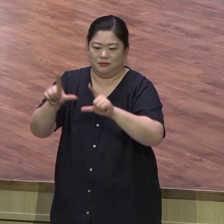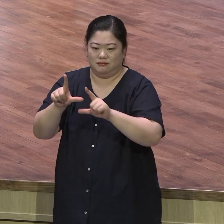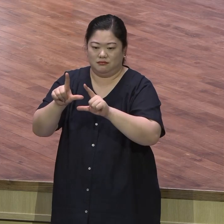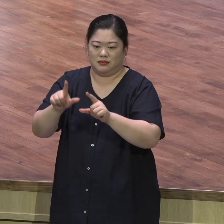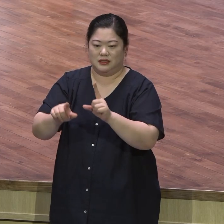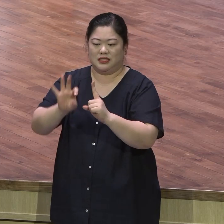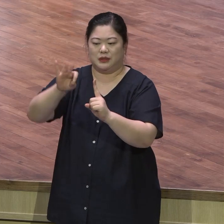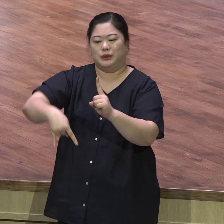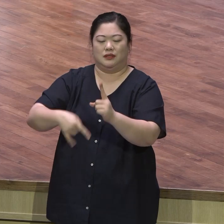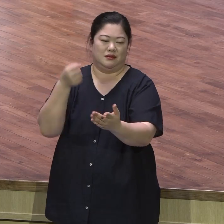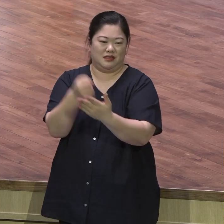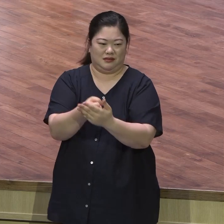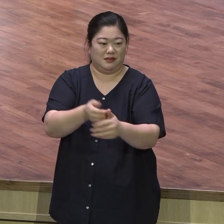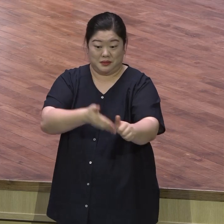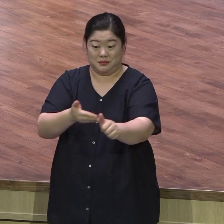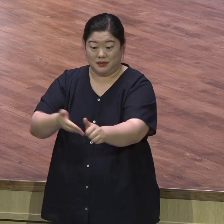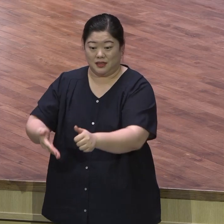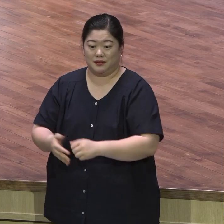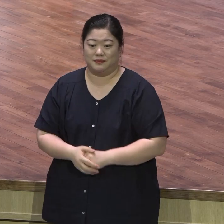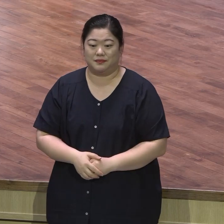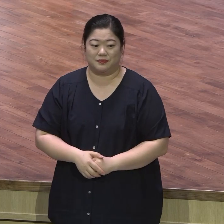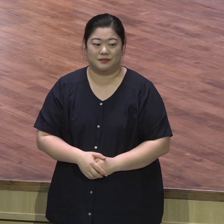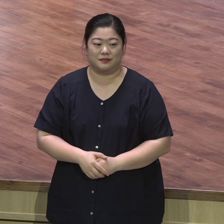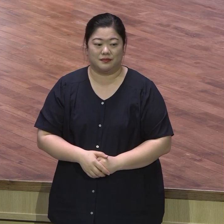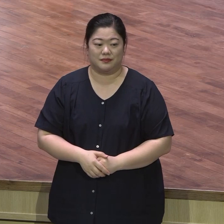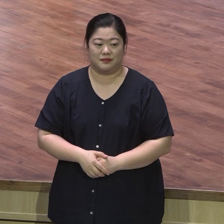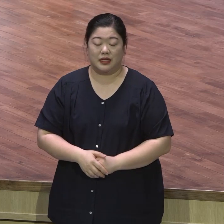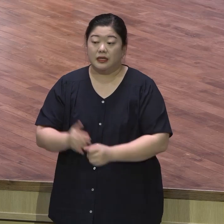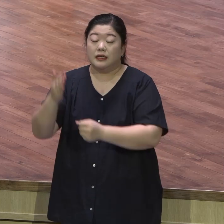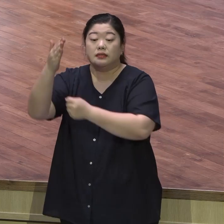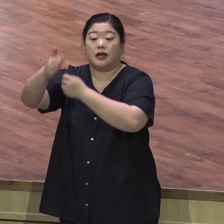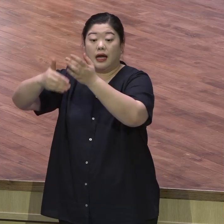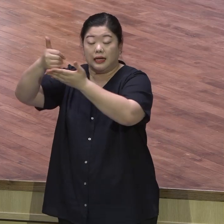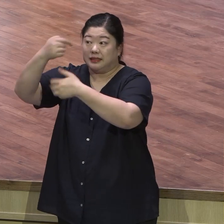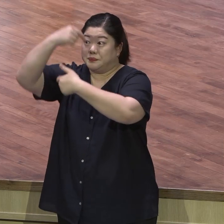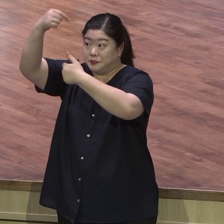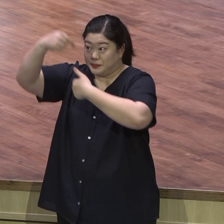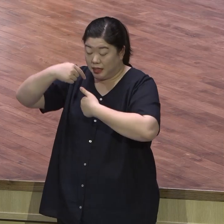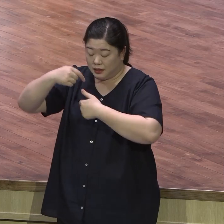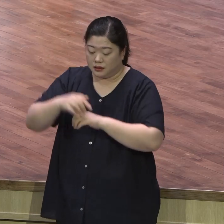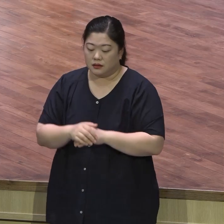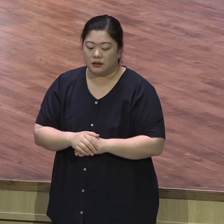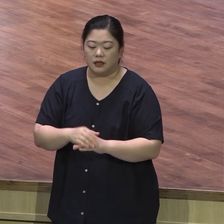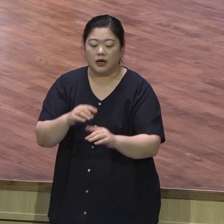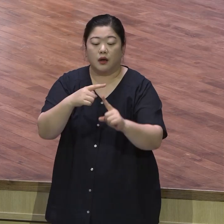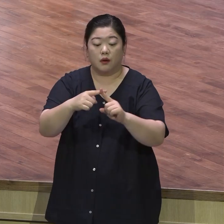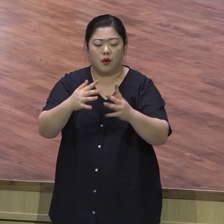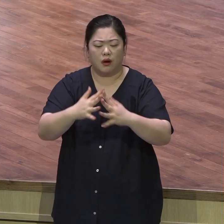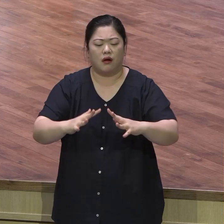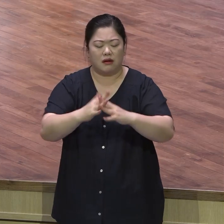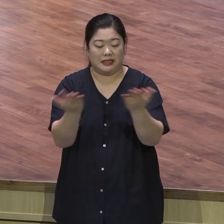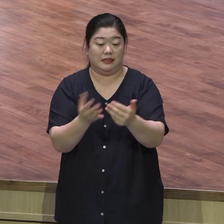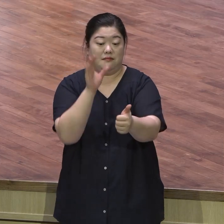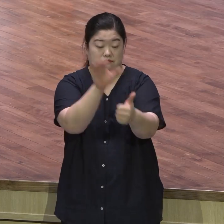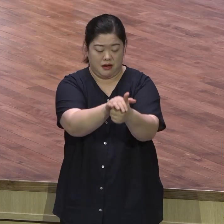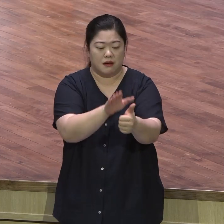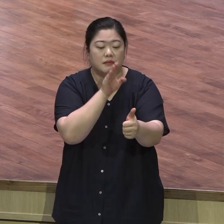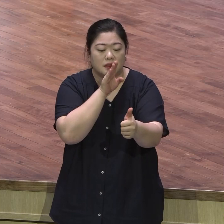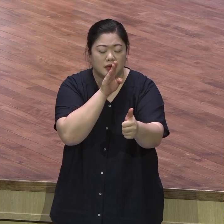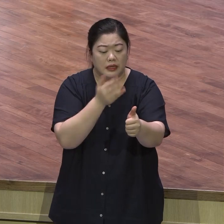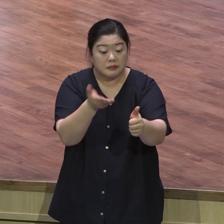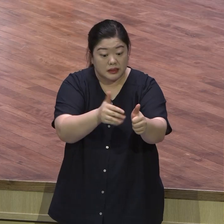하나님은요. 이 성막 건축에 앞서서 먼저 하나님 앞에 은혜 받는 자가 되라라는 것을 강조한 거예요.